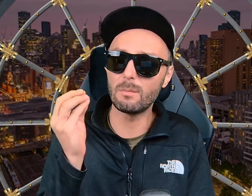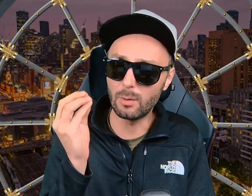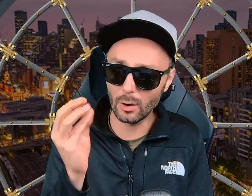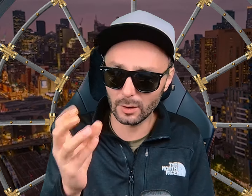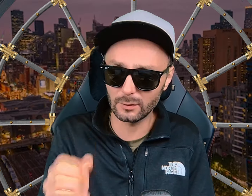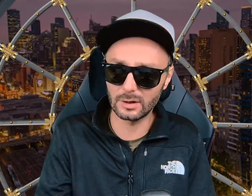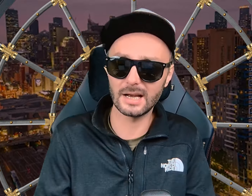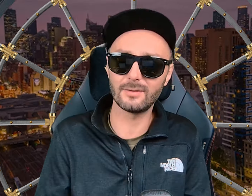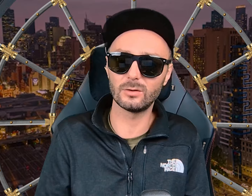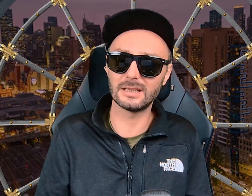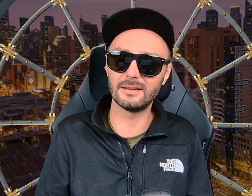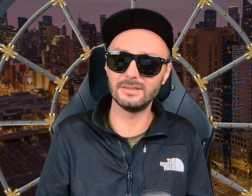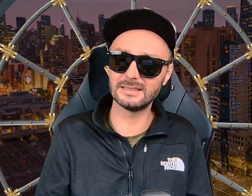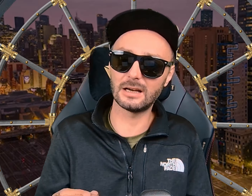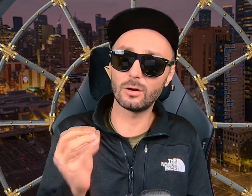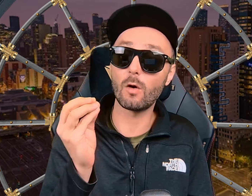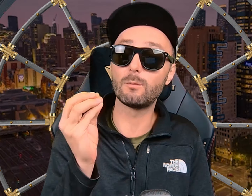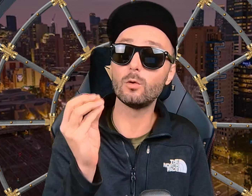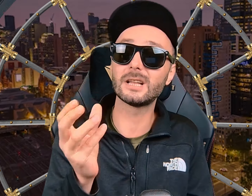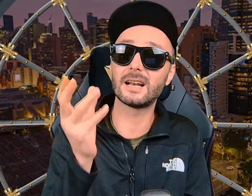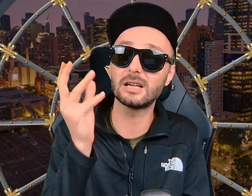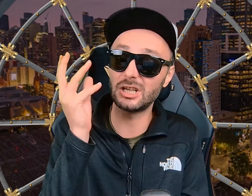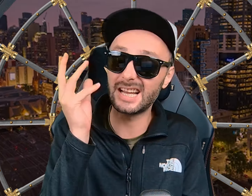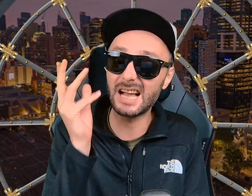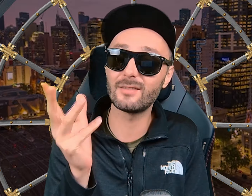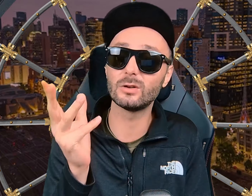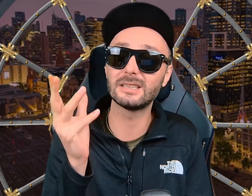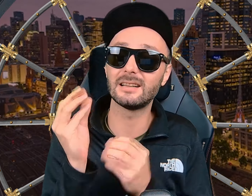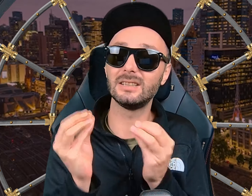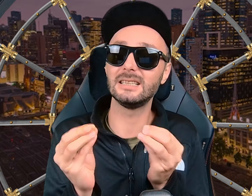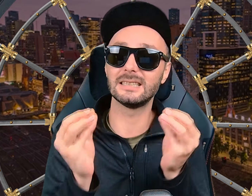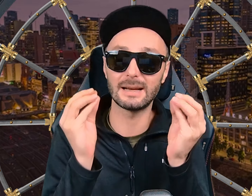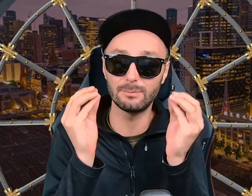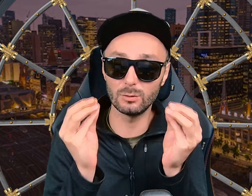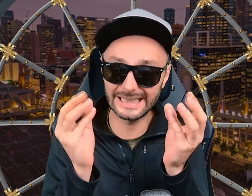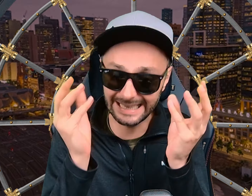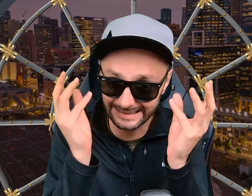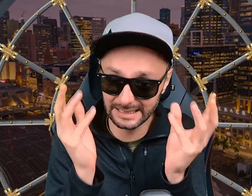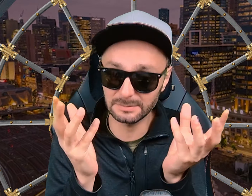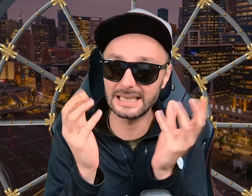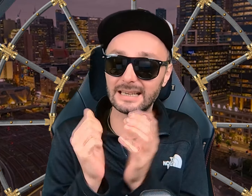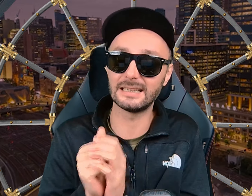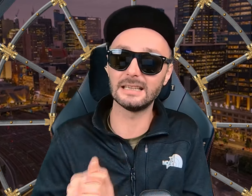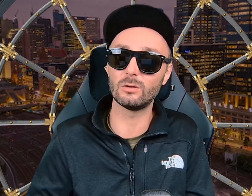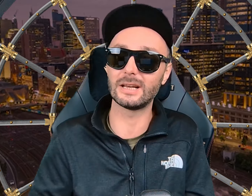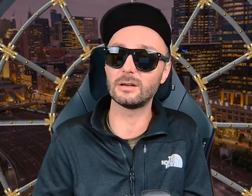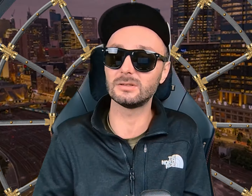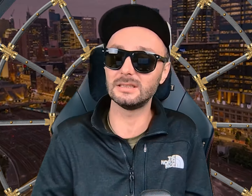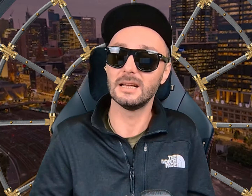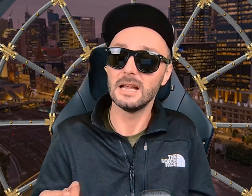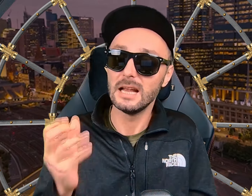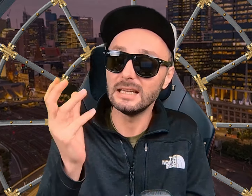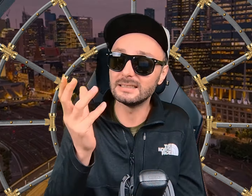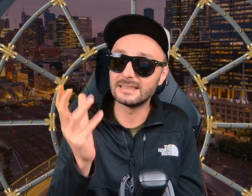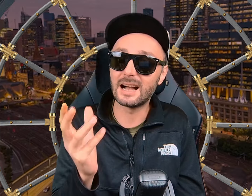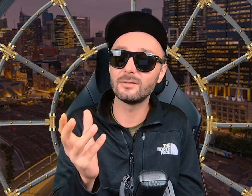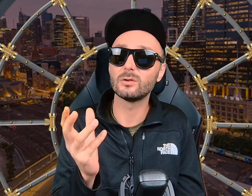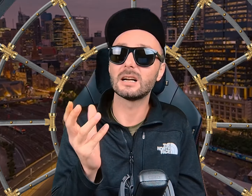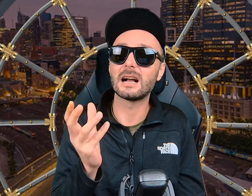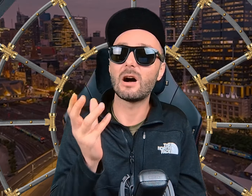ponovno na javnoj televiziji Al ovog puta, znači, na javnoj televiziji Republike Srpske negirao genocid Izjavio da ga